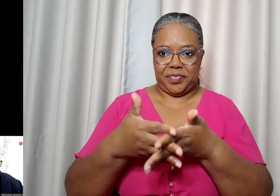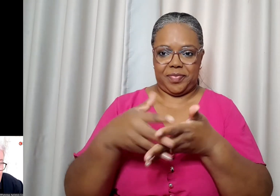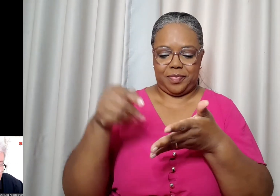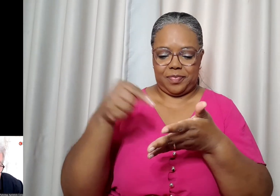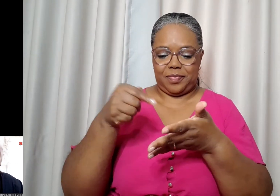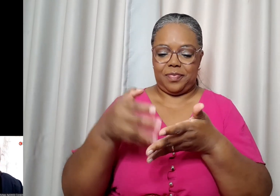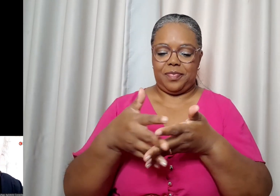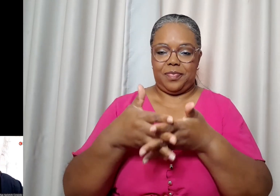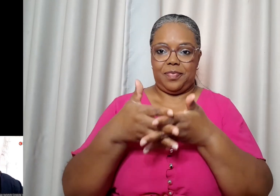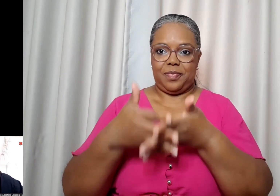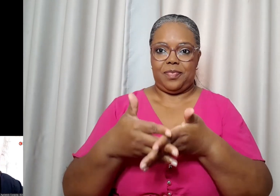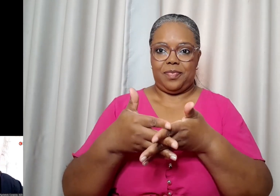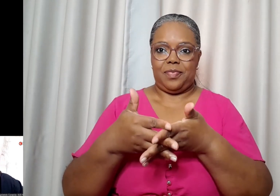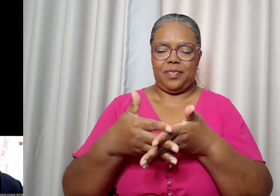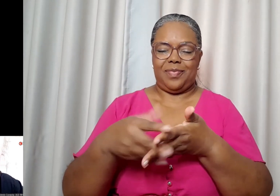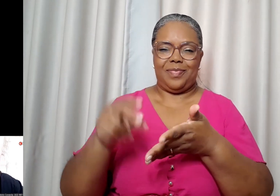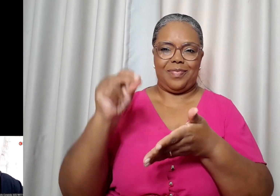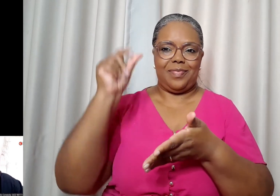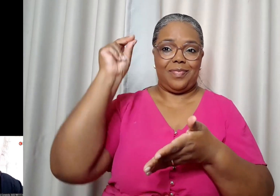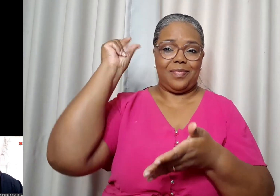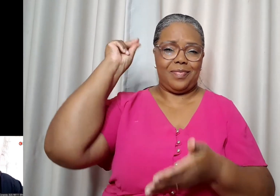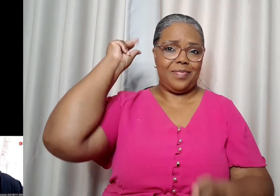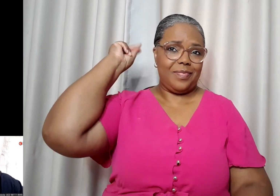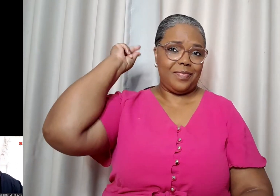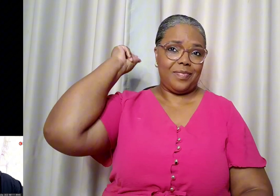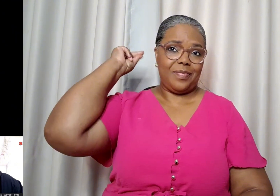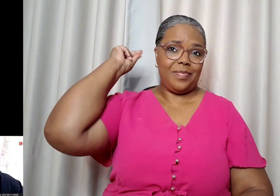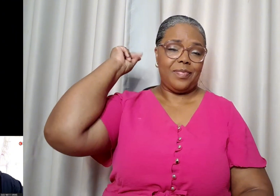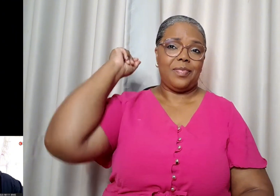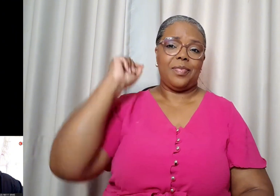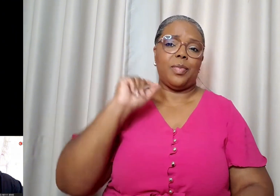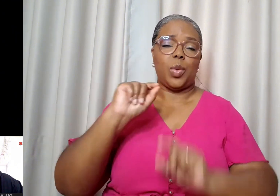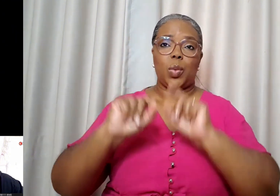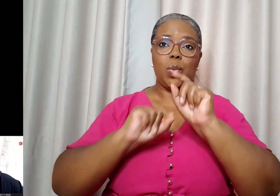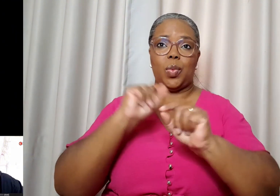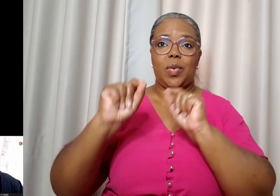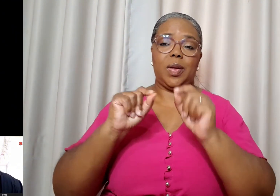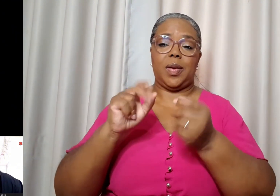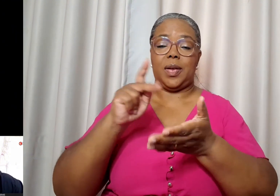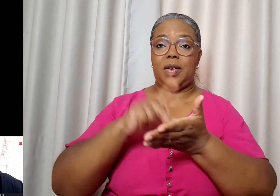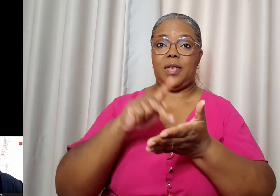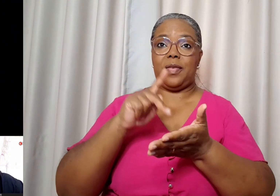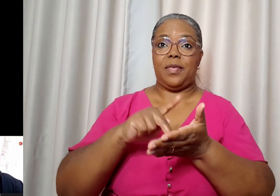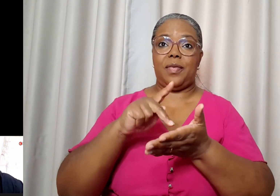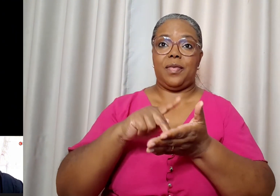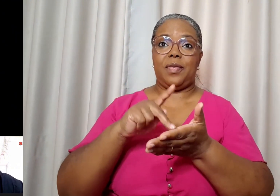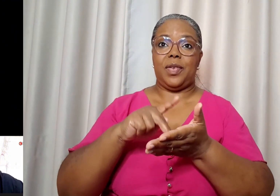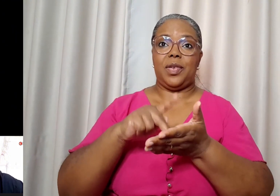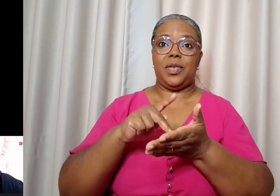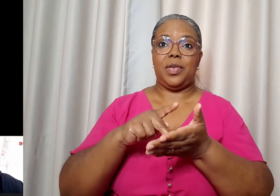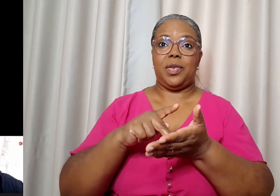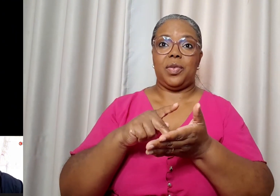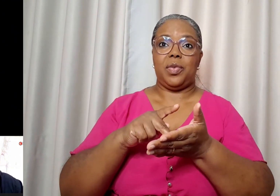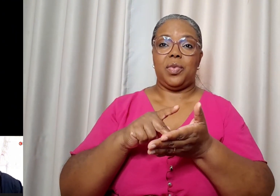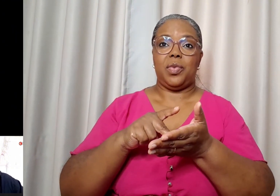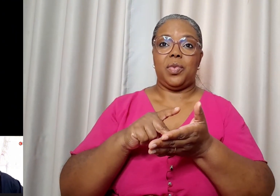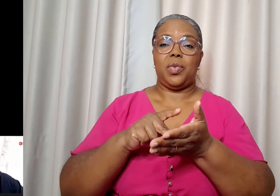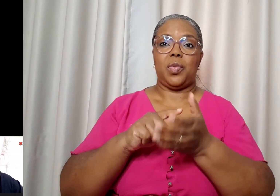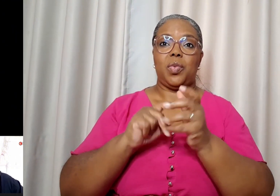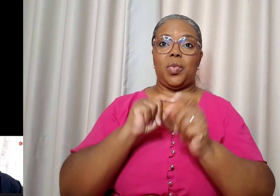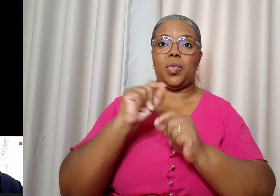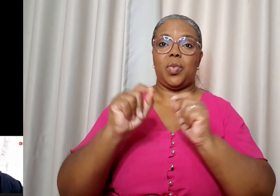de antigamente era, na verdade, o posto de gasolina de